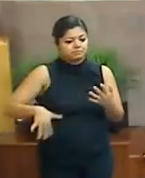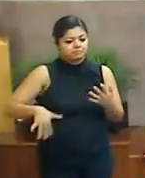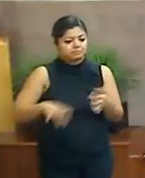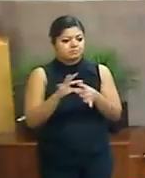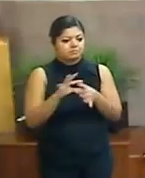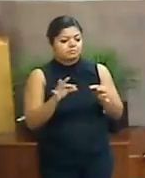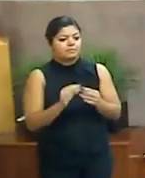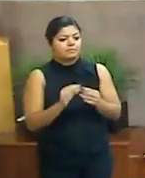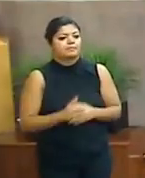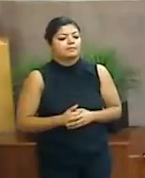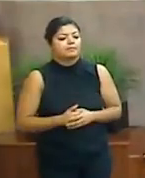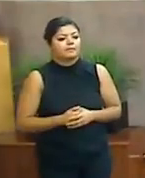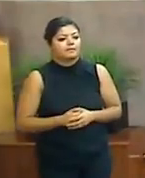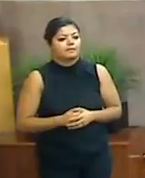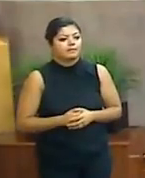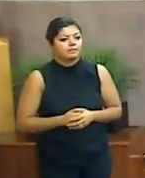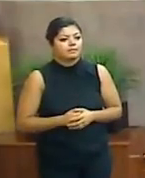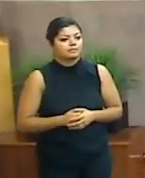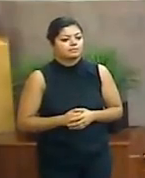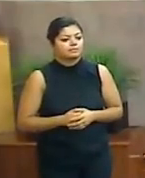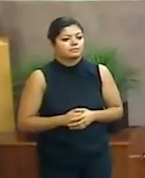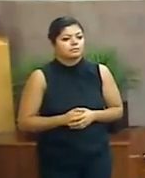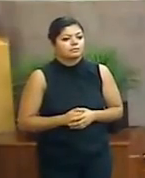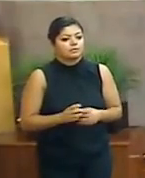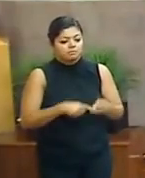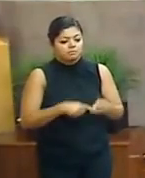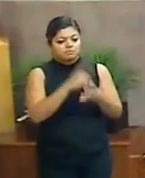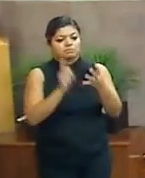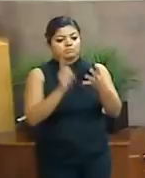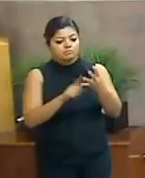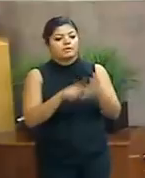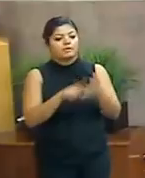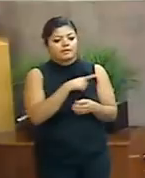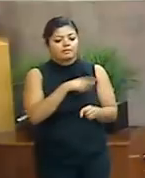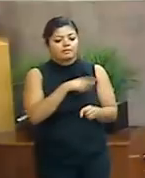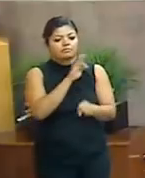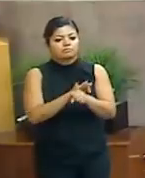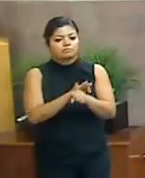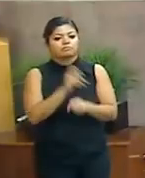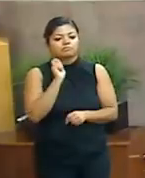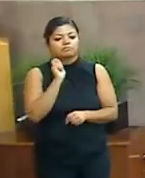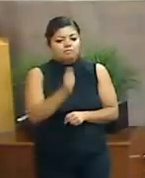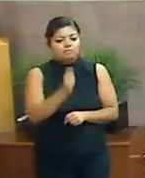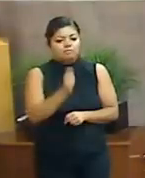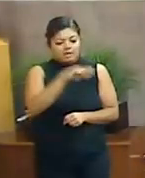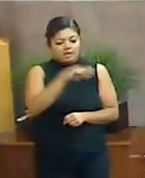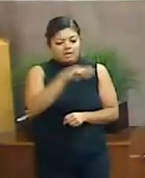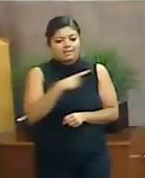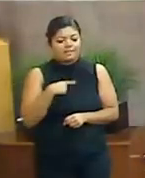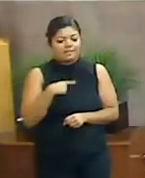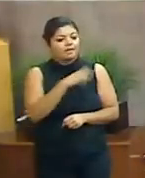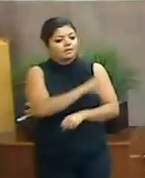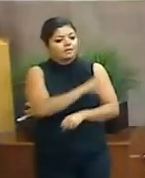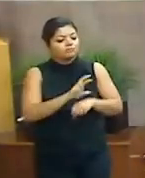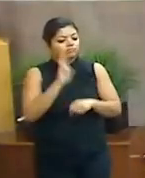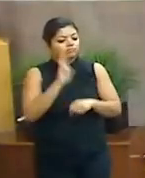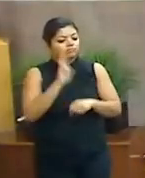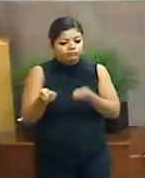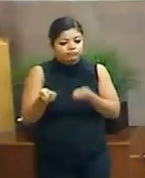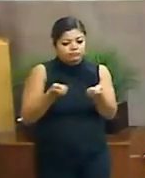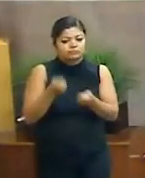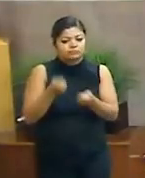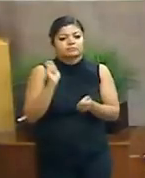sentencia cuando se requiere la defensoría pública electoral para que corriendo las actuaciones necesarias para la